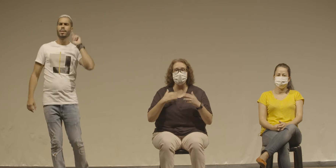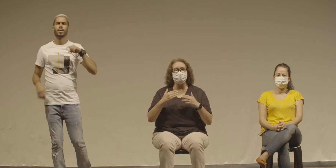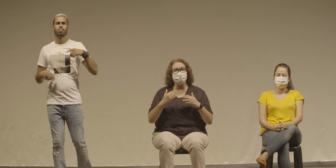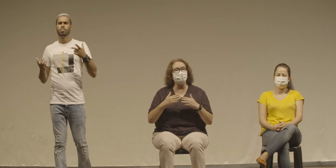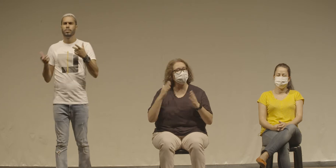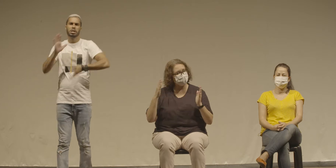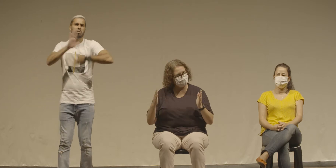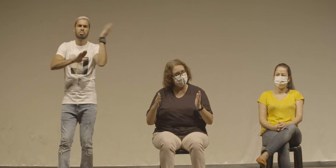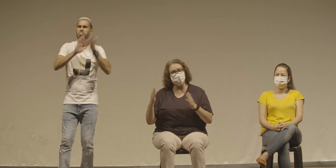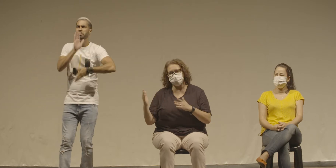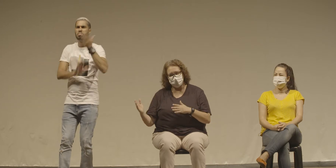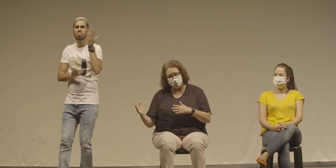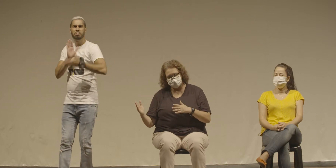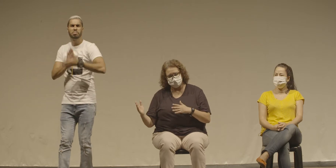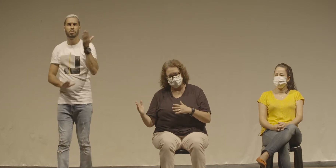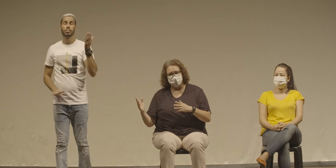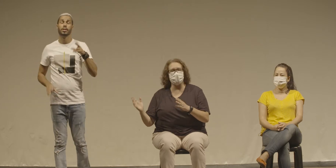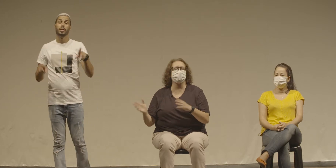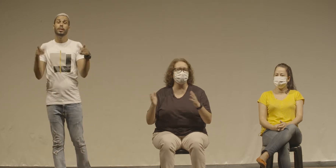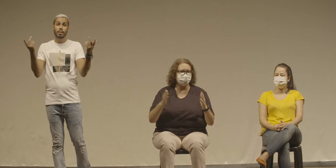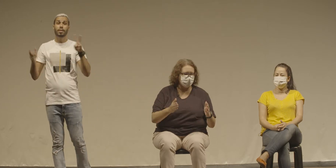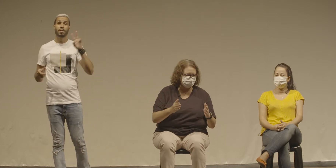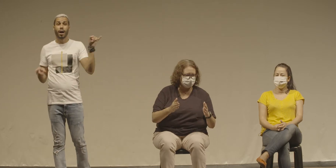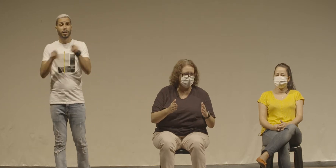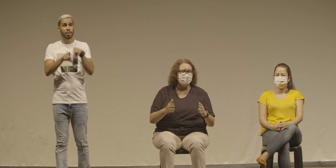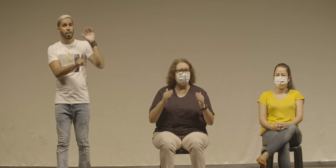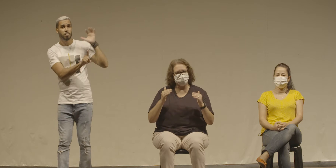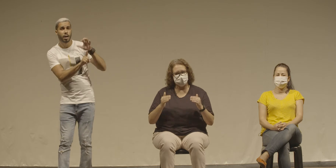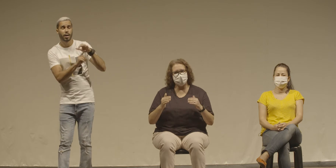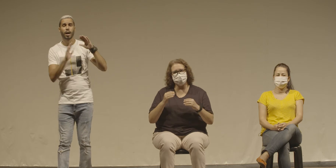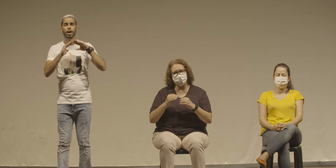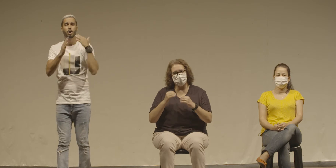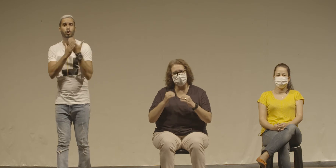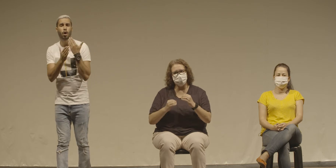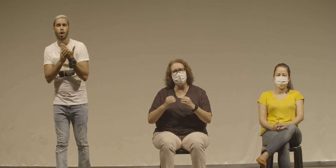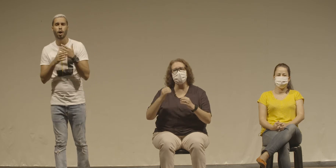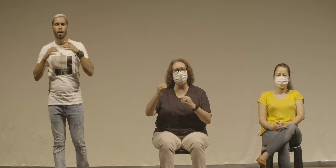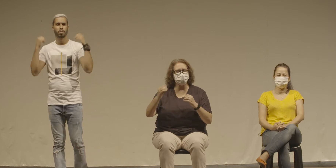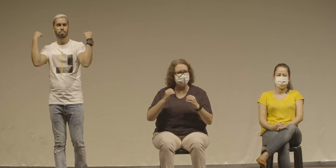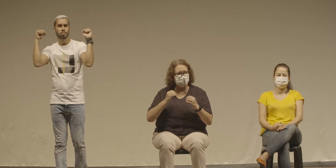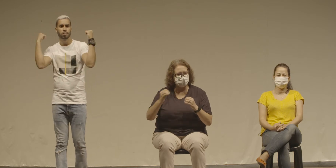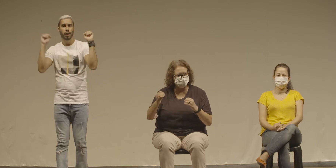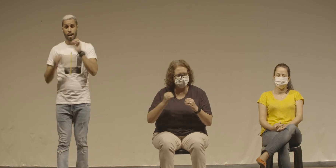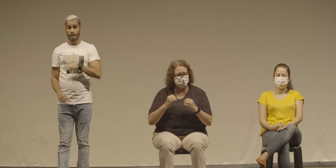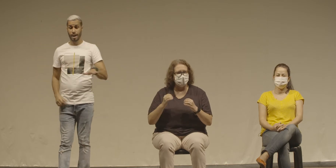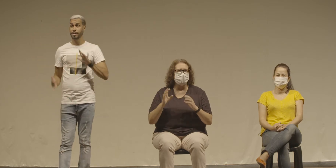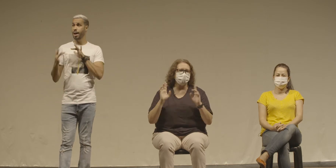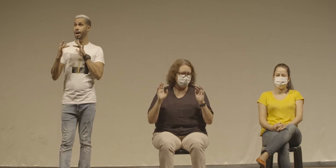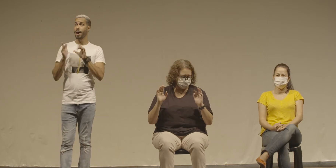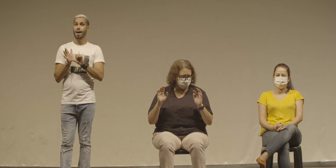vai fomentando isso, por exemplo, nas escolas, com a educação física, onde as crianças têm o primeiro